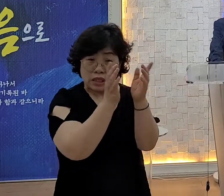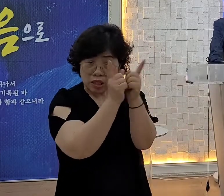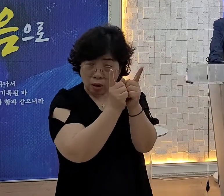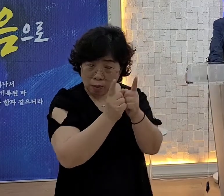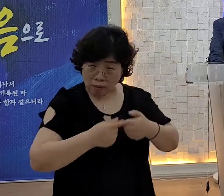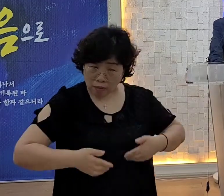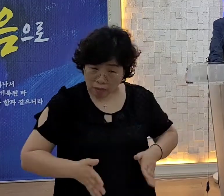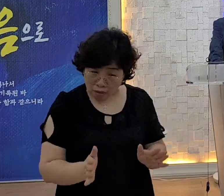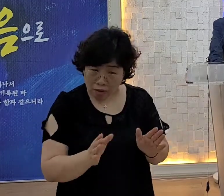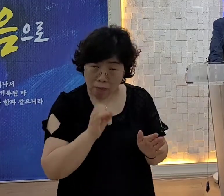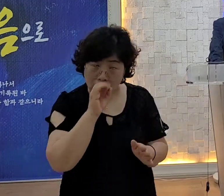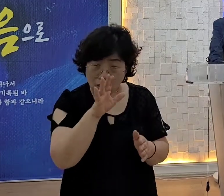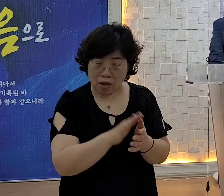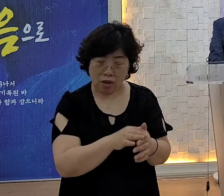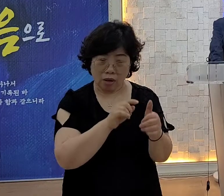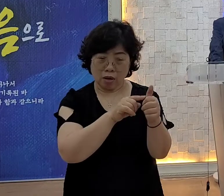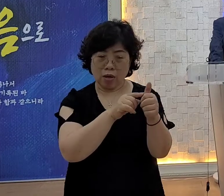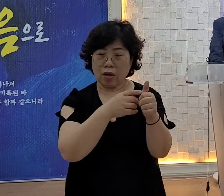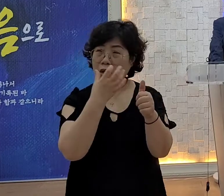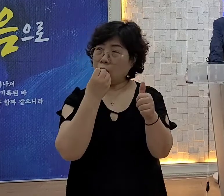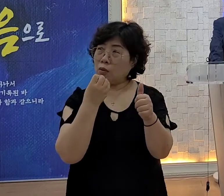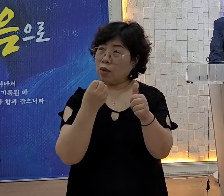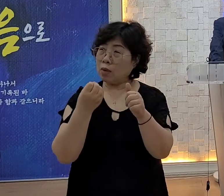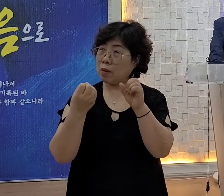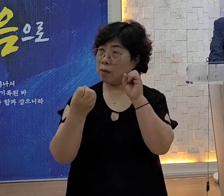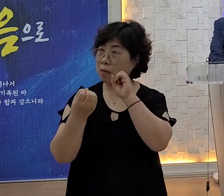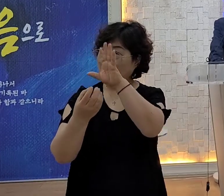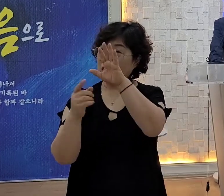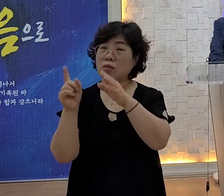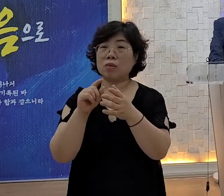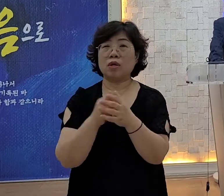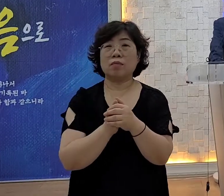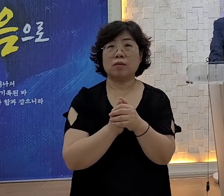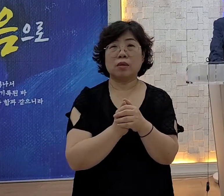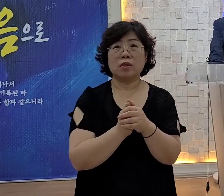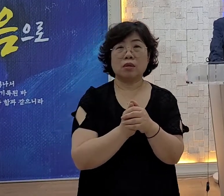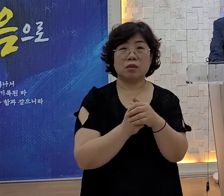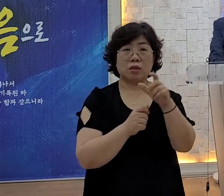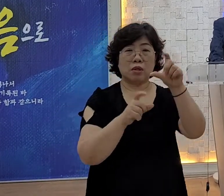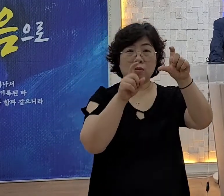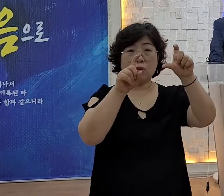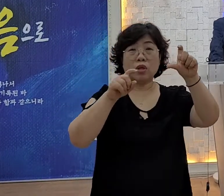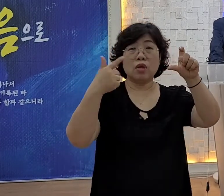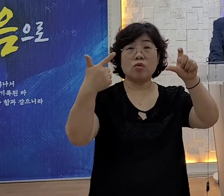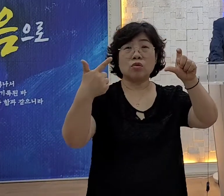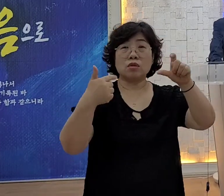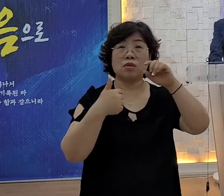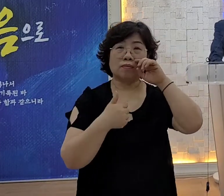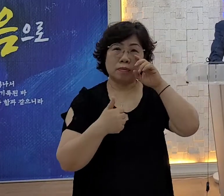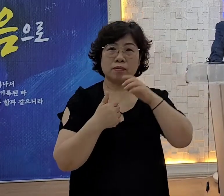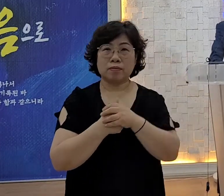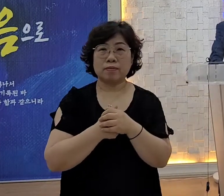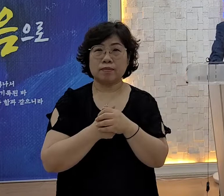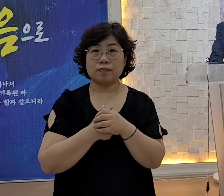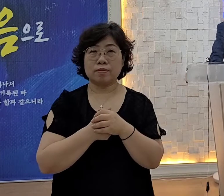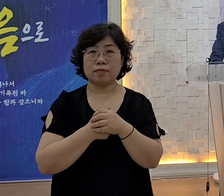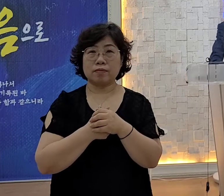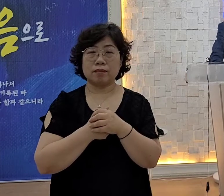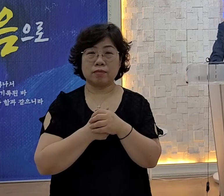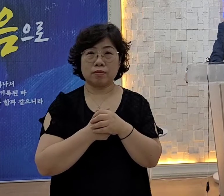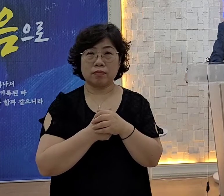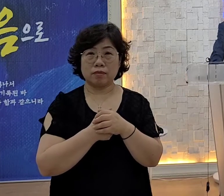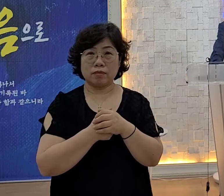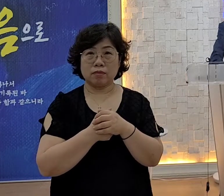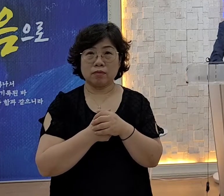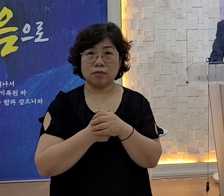보인 반응이 뭔지 아세요? 여러분 15장 6절 한번 6절. 오늘 우리 로마서 본문과